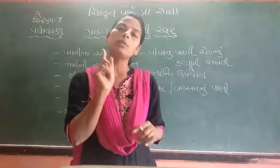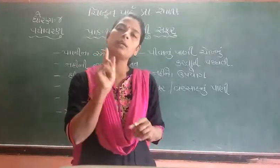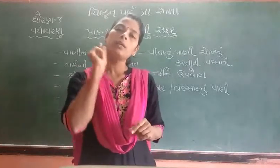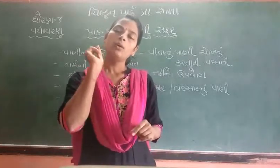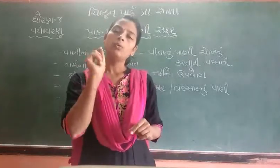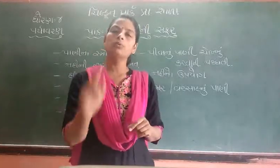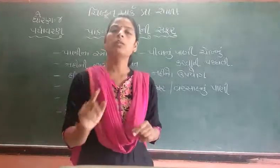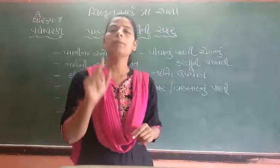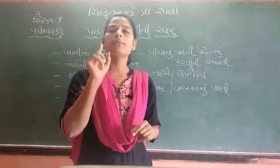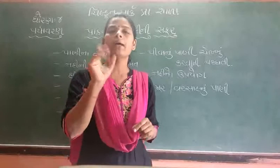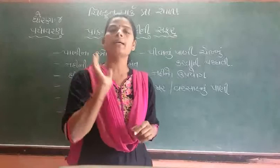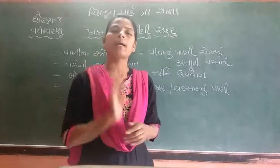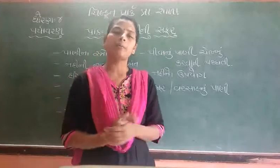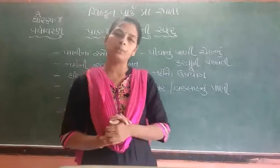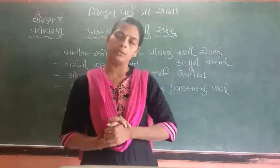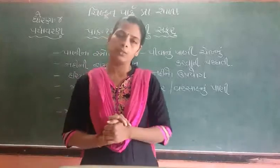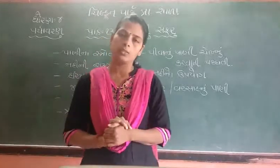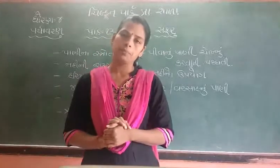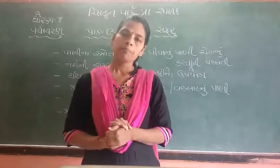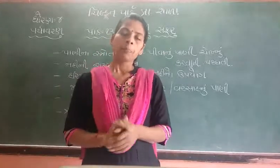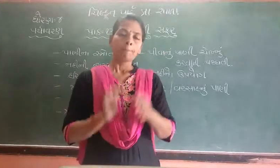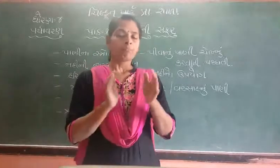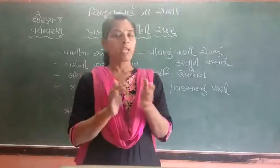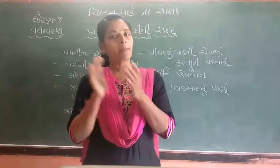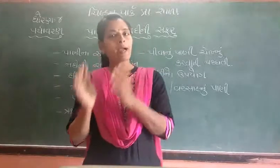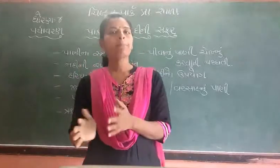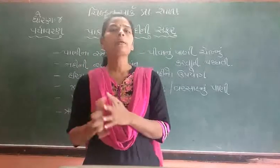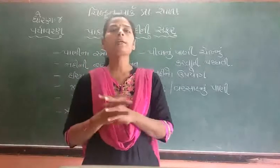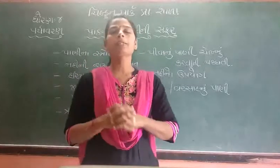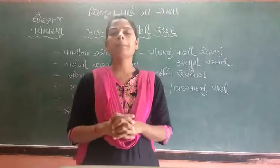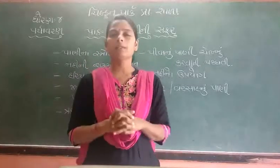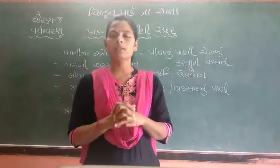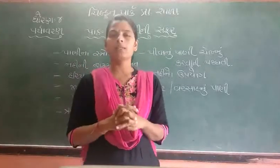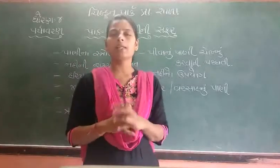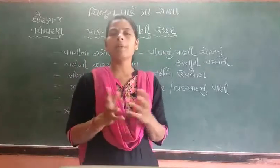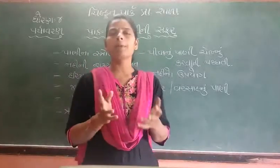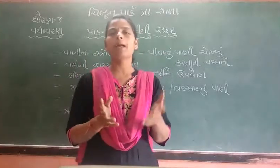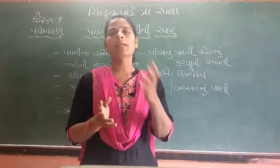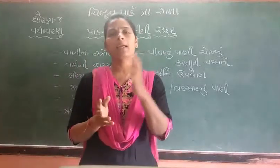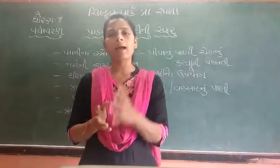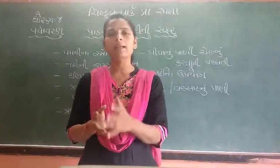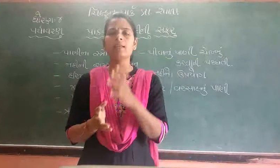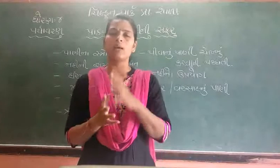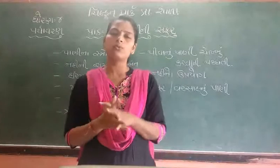સૌથી ઉત્તમ અને ફાયદાકારક પદ્ધતિ છે. ત્યારબાદ પણ ઘણી બધી પદ્ધતિ છે કે આપણે પાણીને ગાળીને લેવું